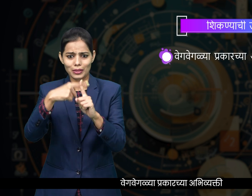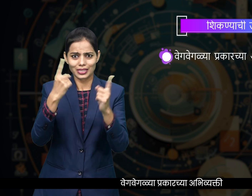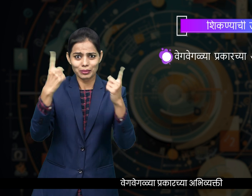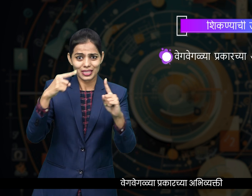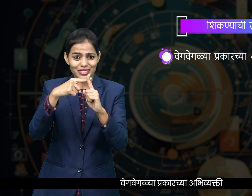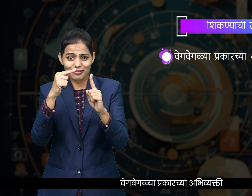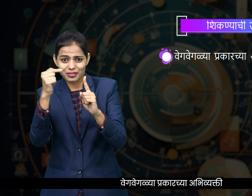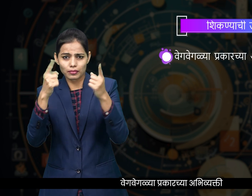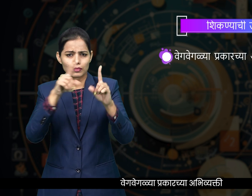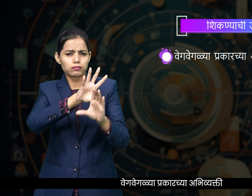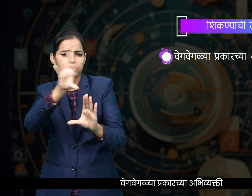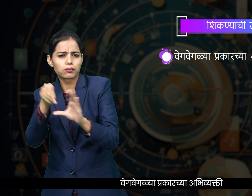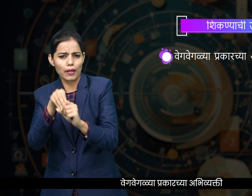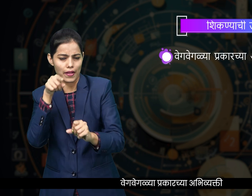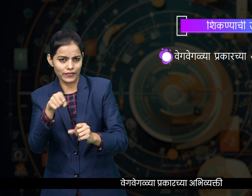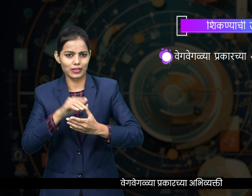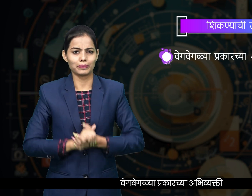वेगवेगळ्या प्रकारच्या अभिव्यक्ती.